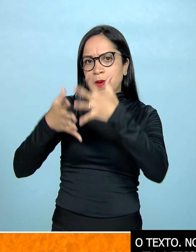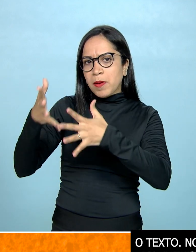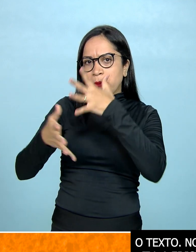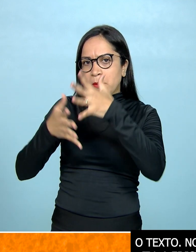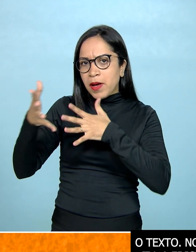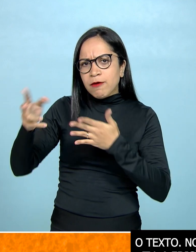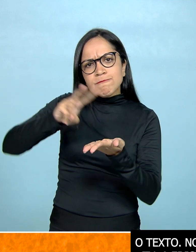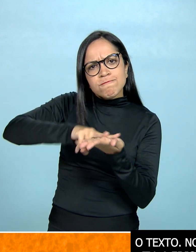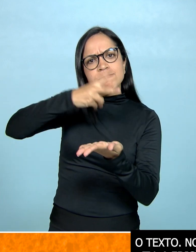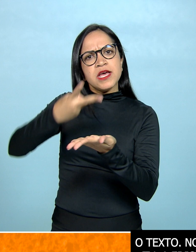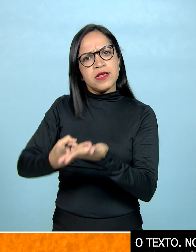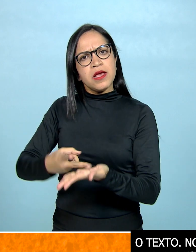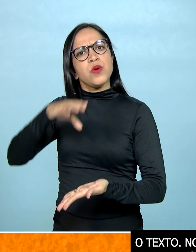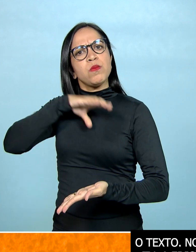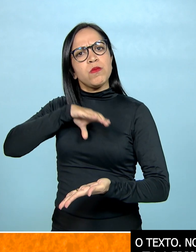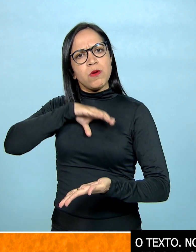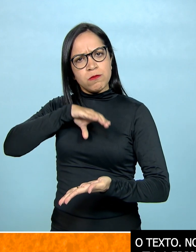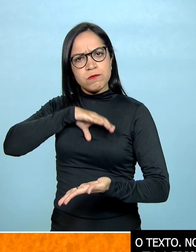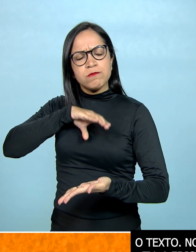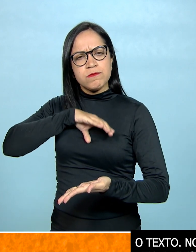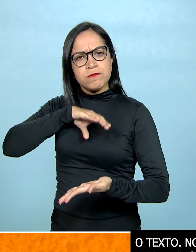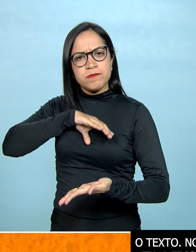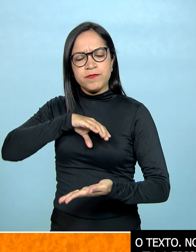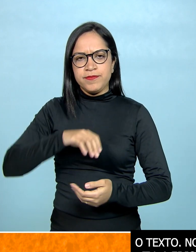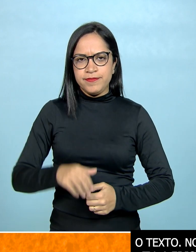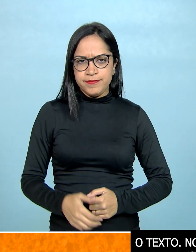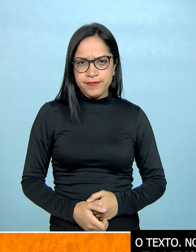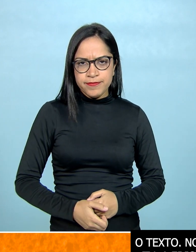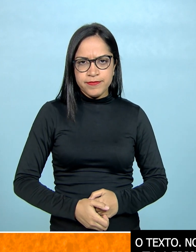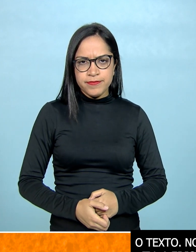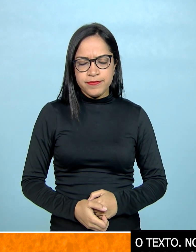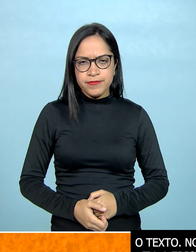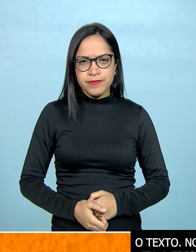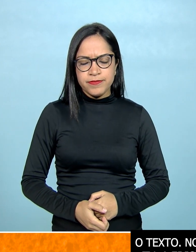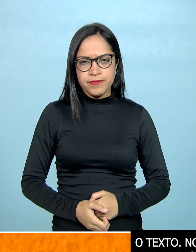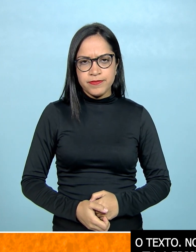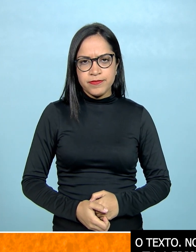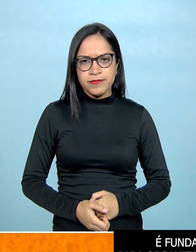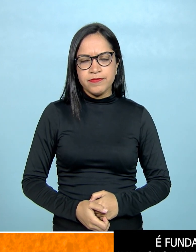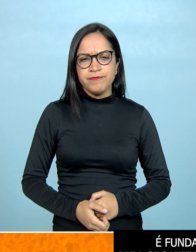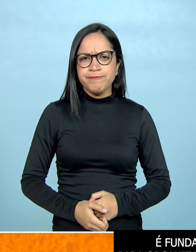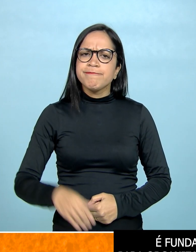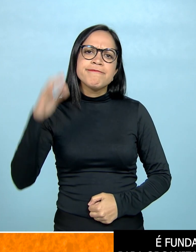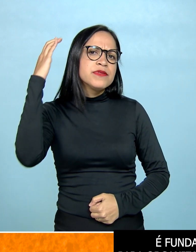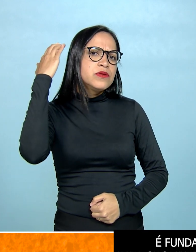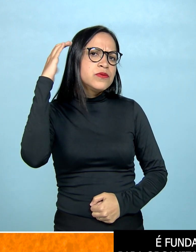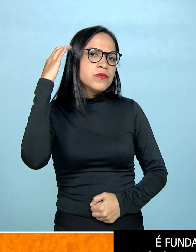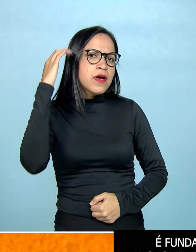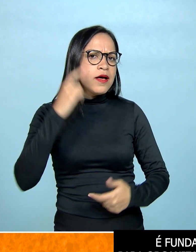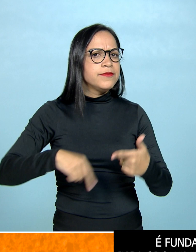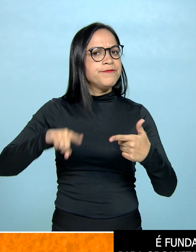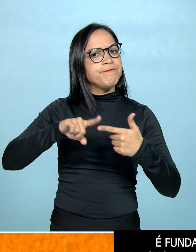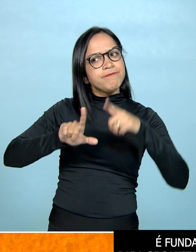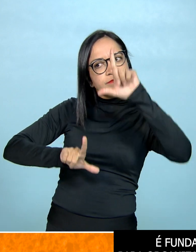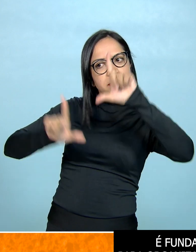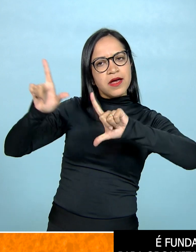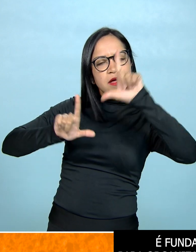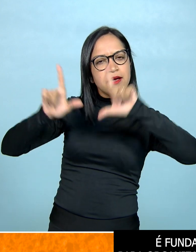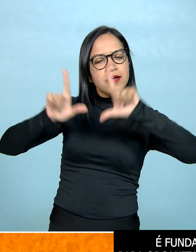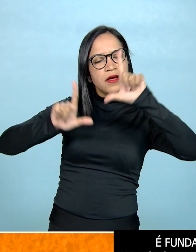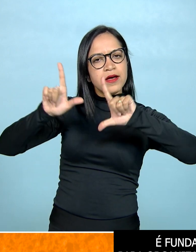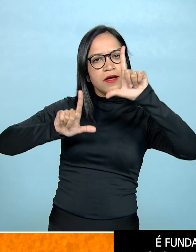o texto. No rádio e na TV, a edição também é fundamental